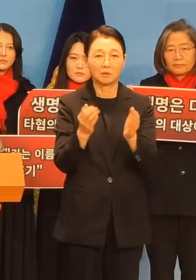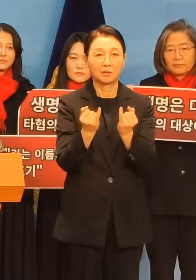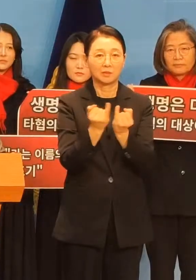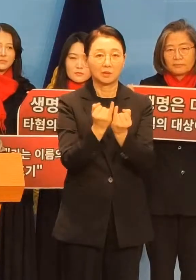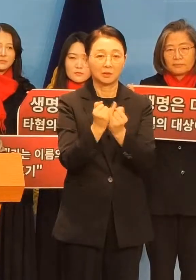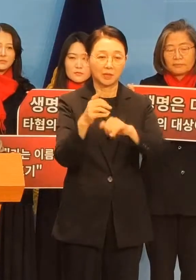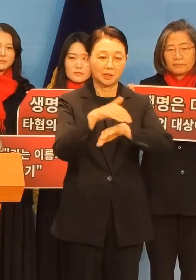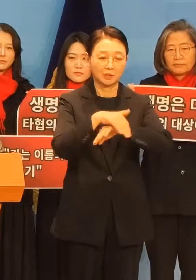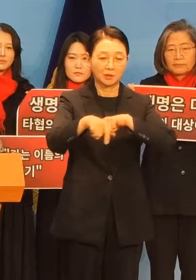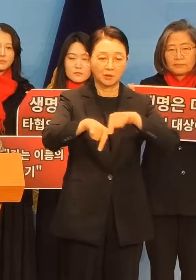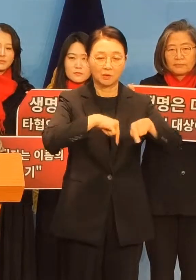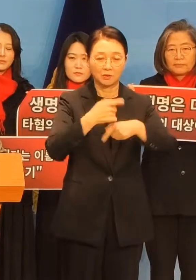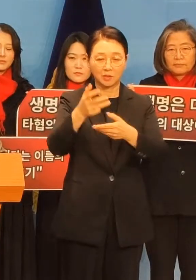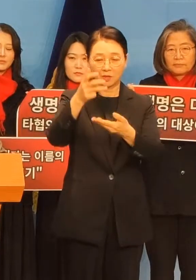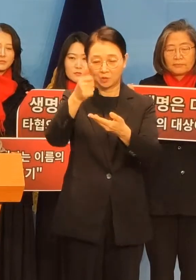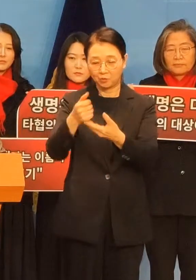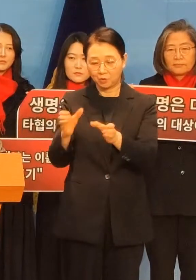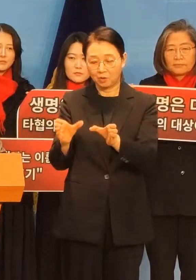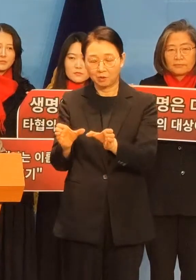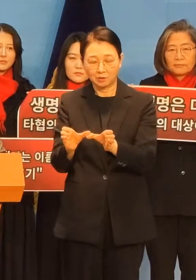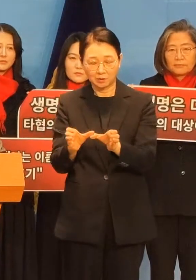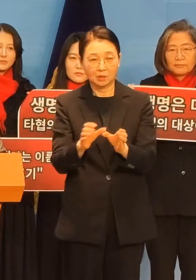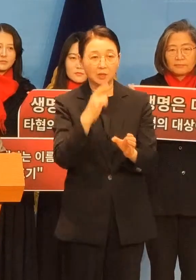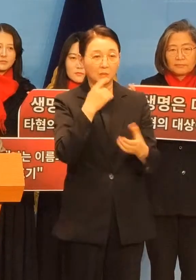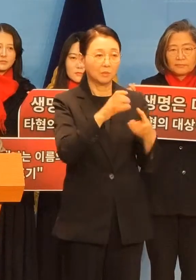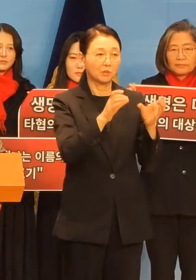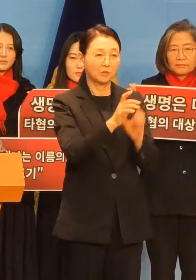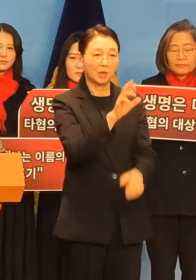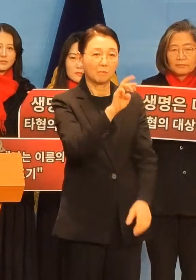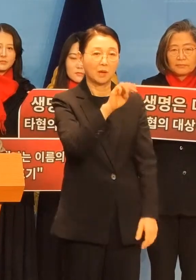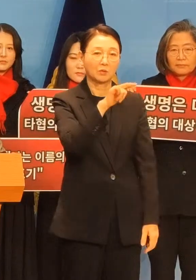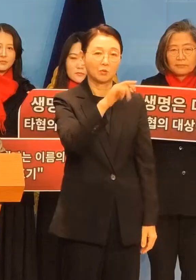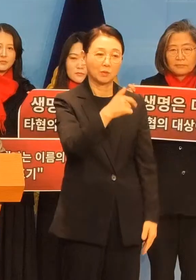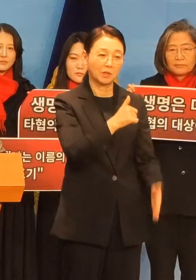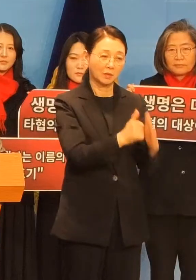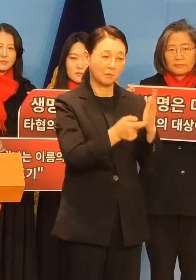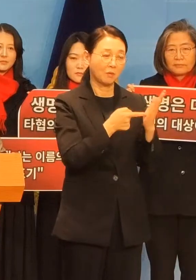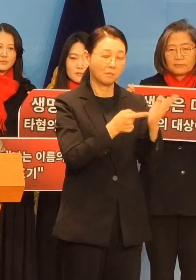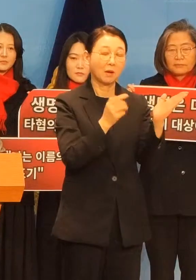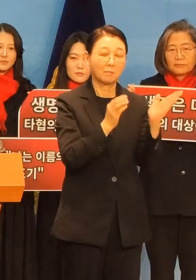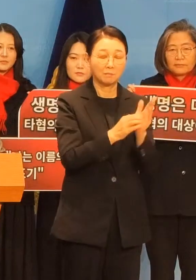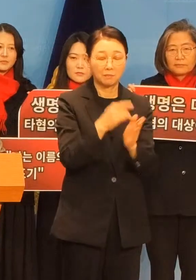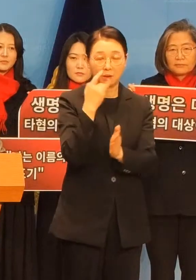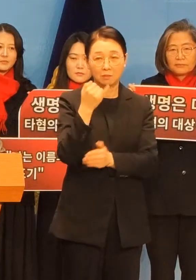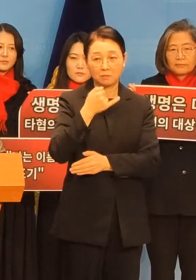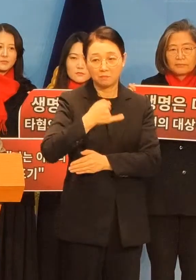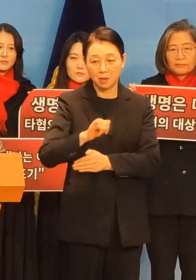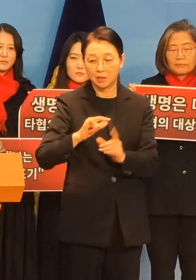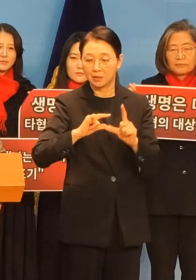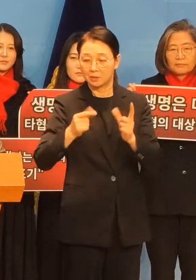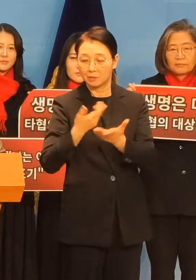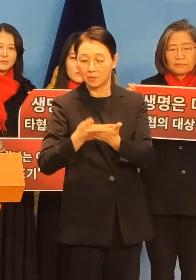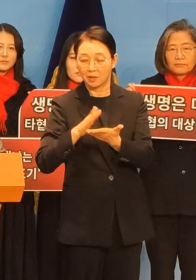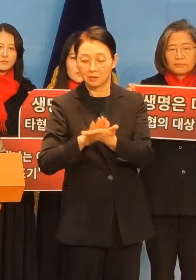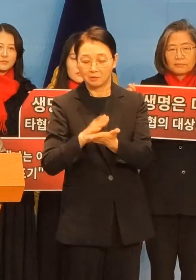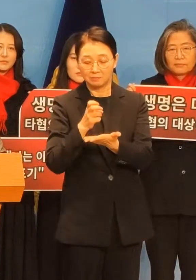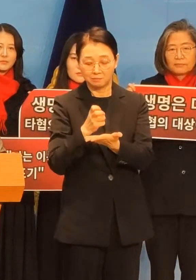여성정책기획위원회는 더불어민주당 박주민 의원이 대표 발의한 모자보건법 일부 개정